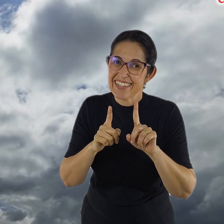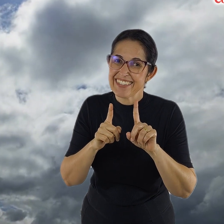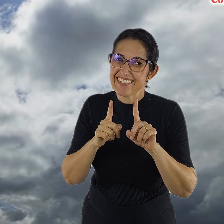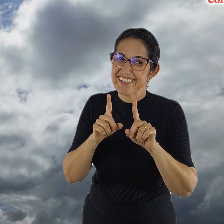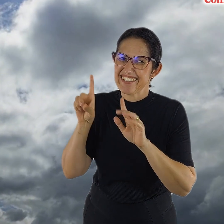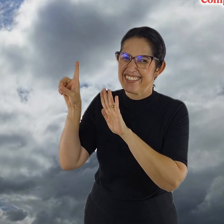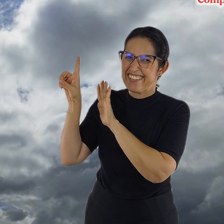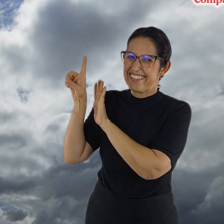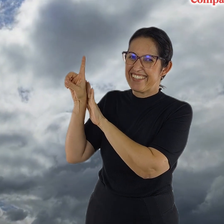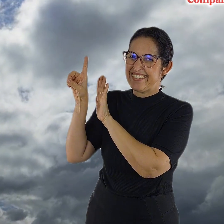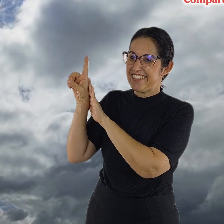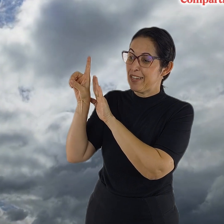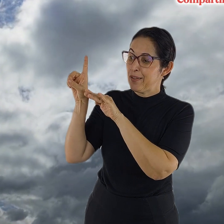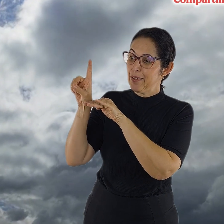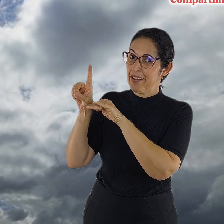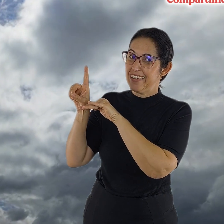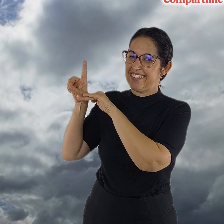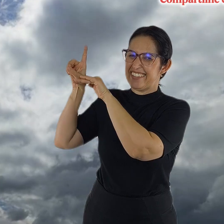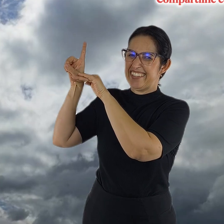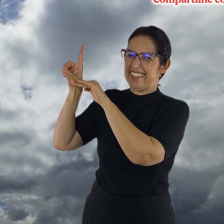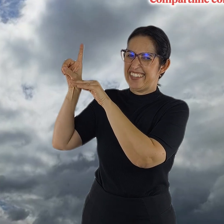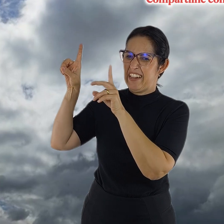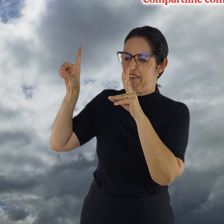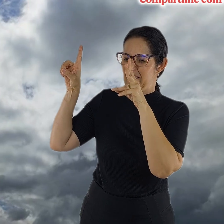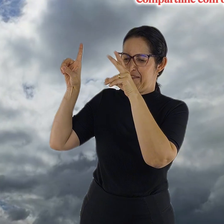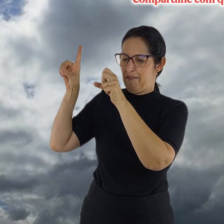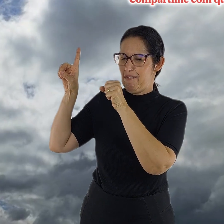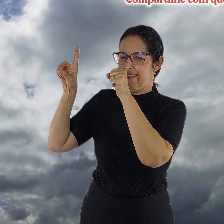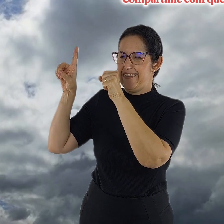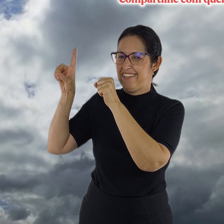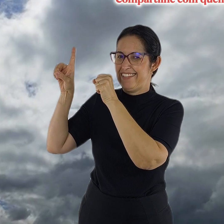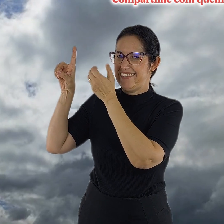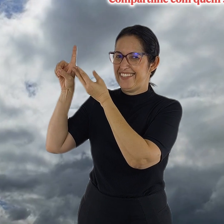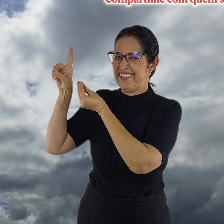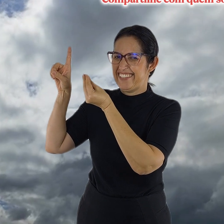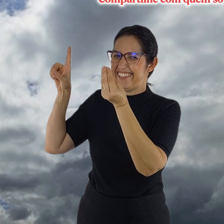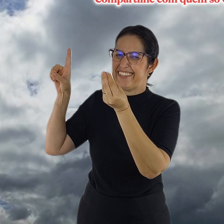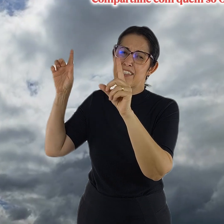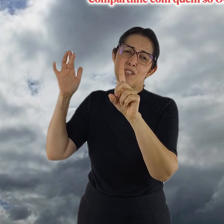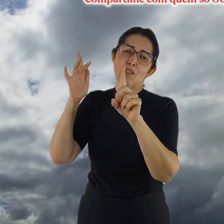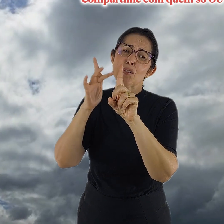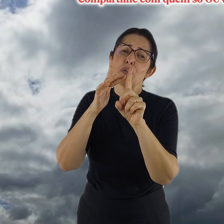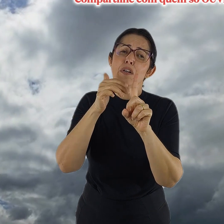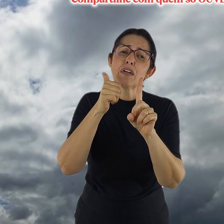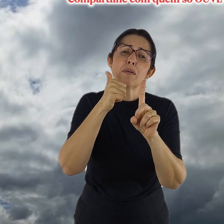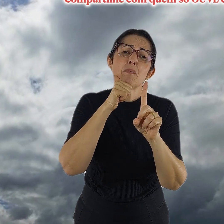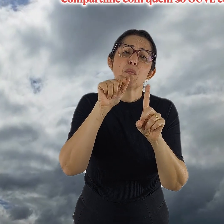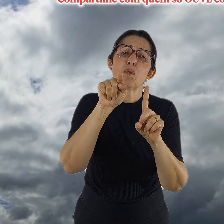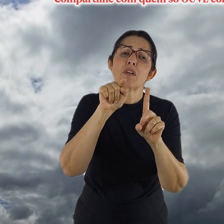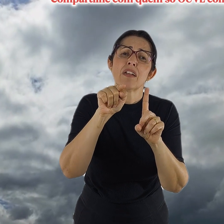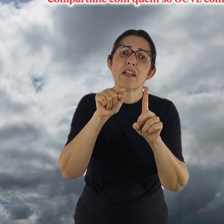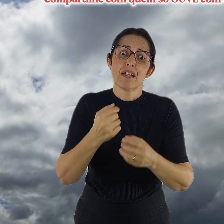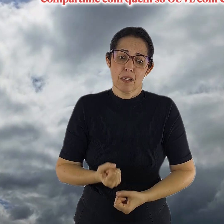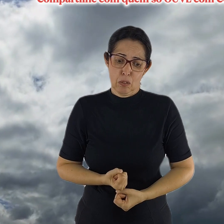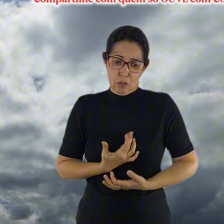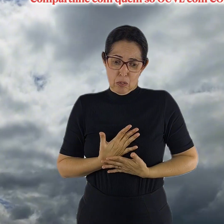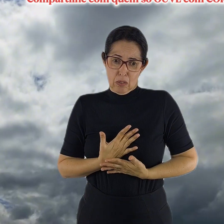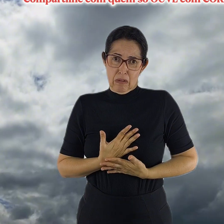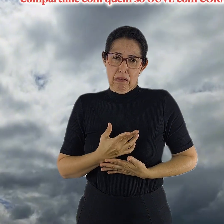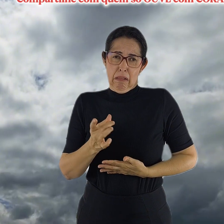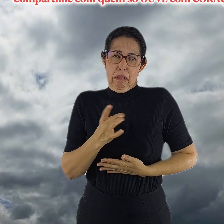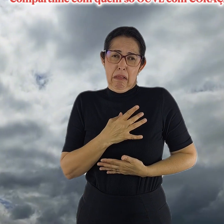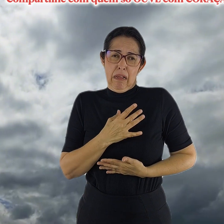mas existe alguém que é maior e mais forte, mais poderoso do que o síndrome de pânico. E Ele